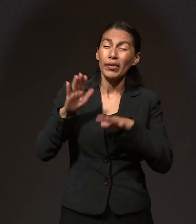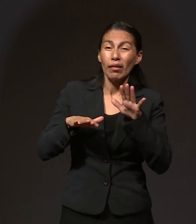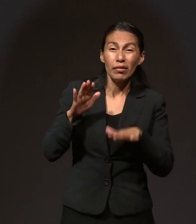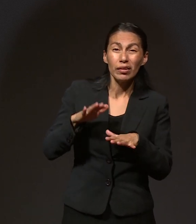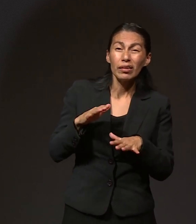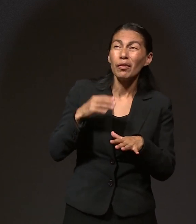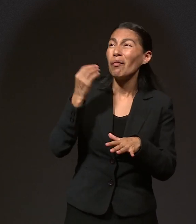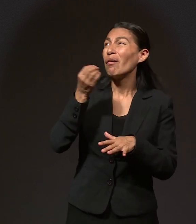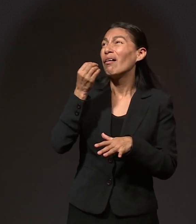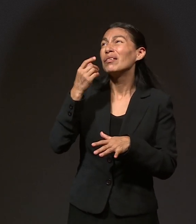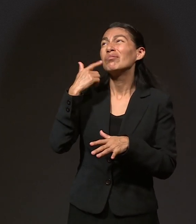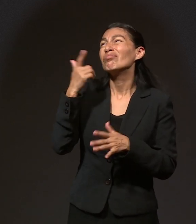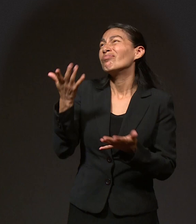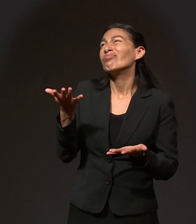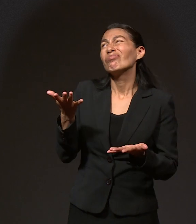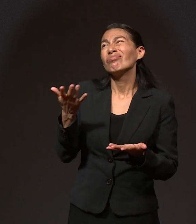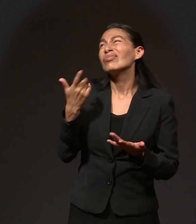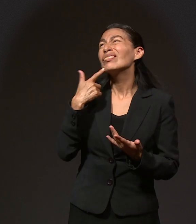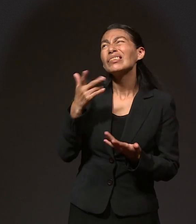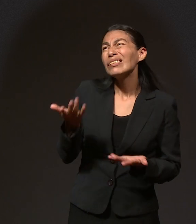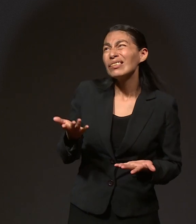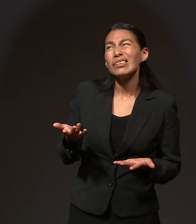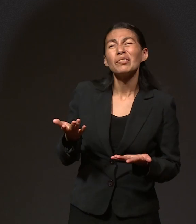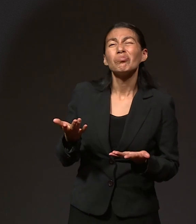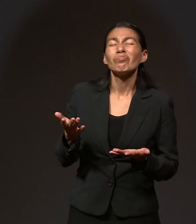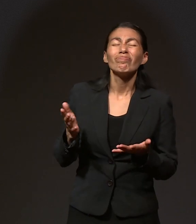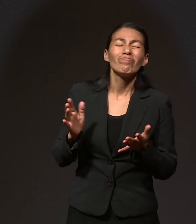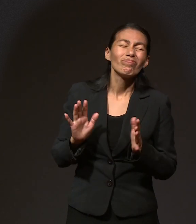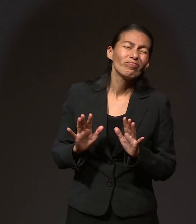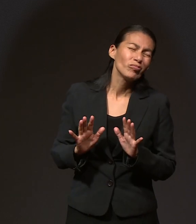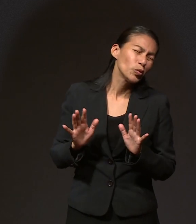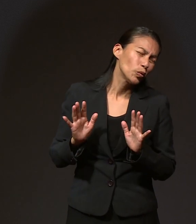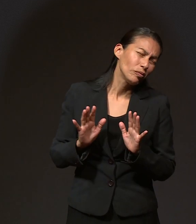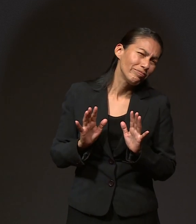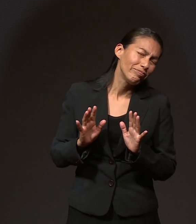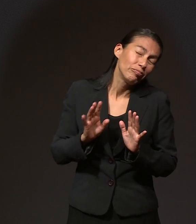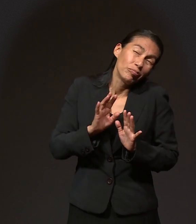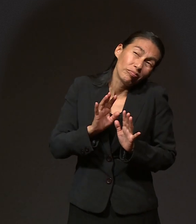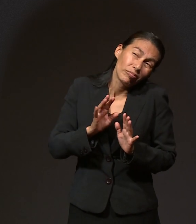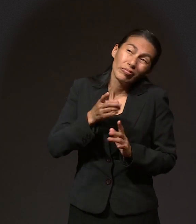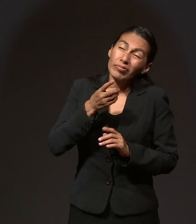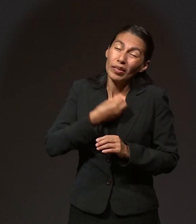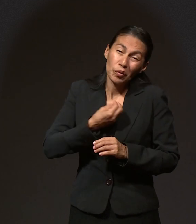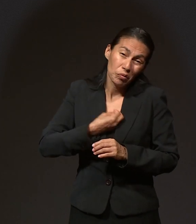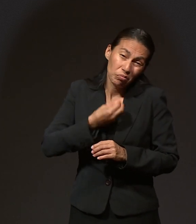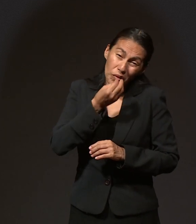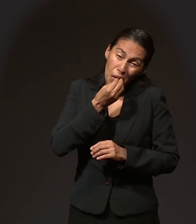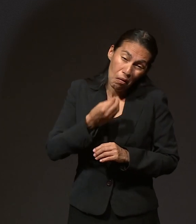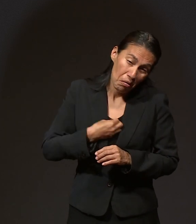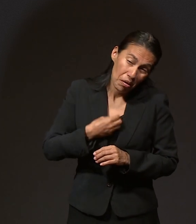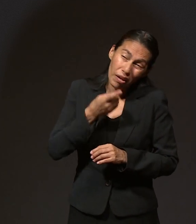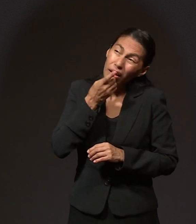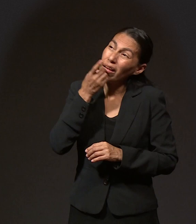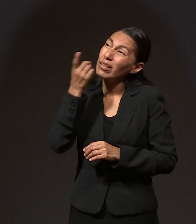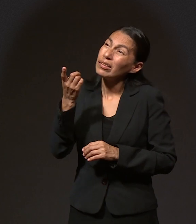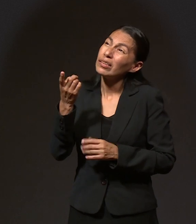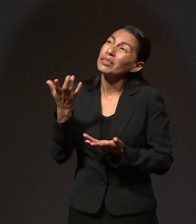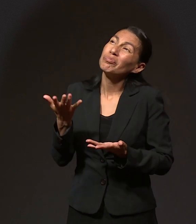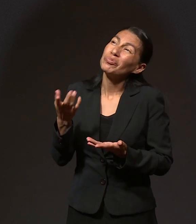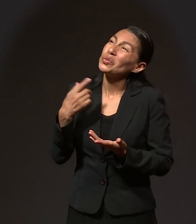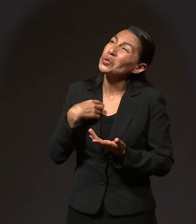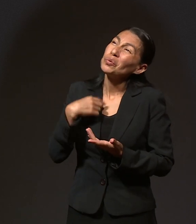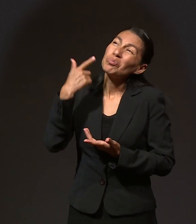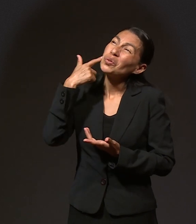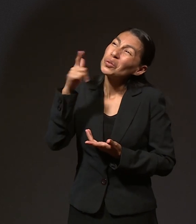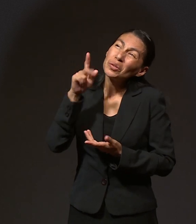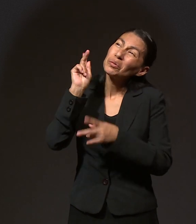tengamos ganas decirle Señor mira no tengo ganas pero quiero contarte yo no me siento como para orar pero quiero contarte y estás